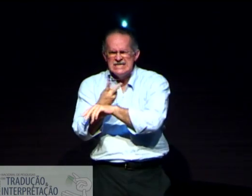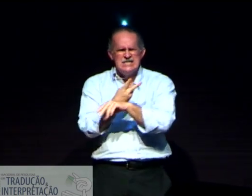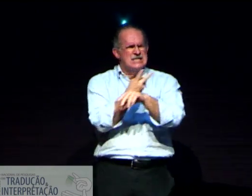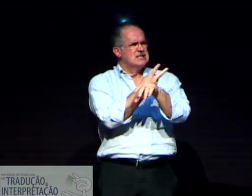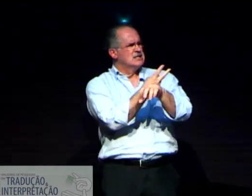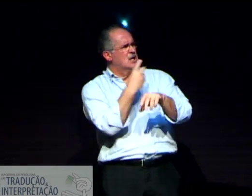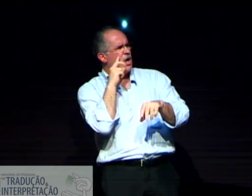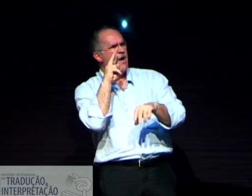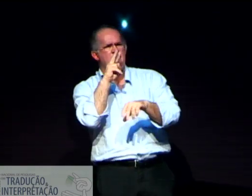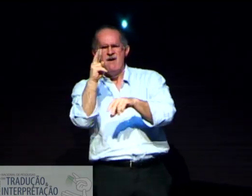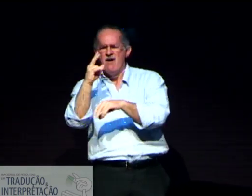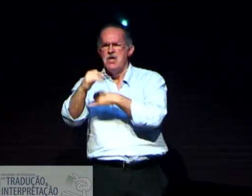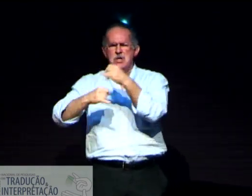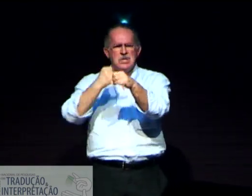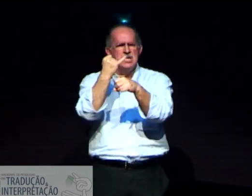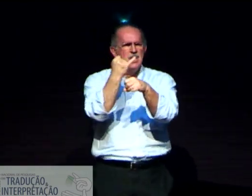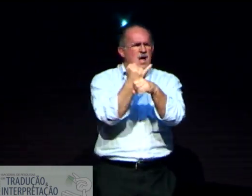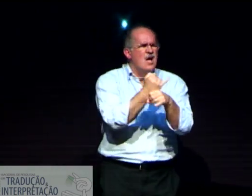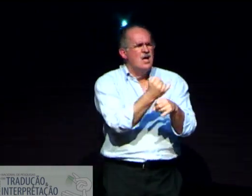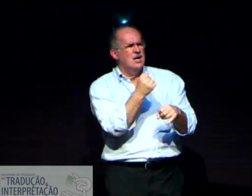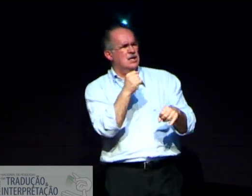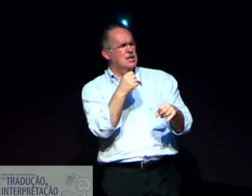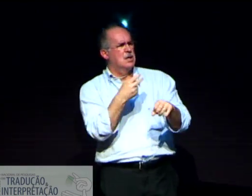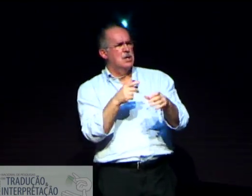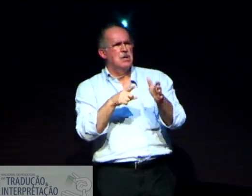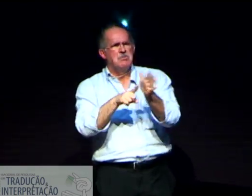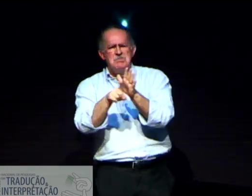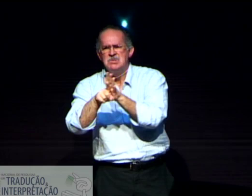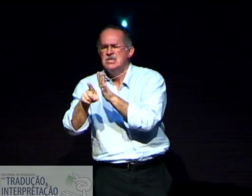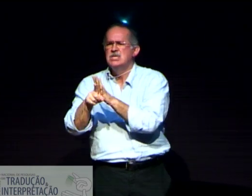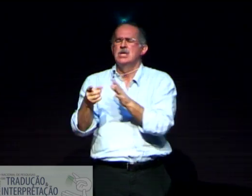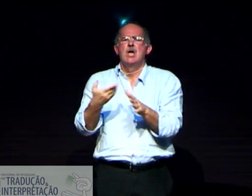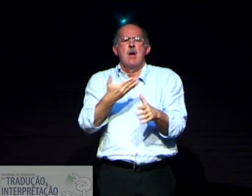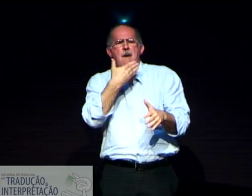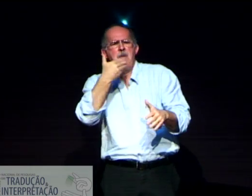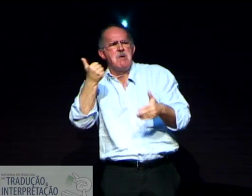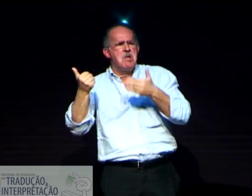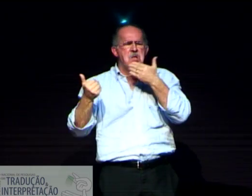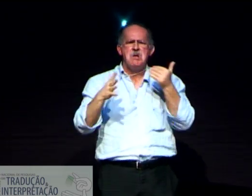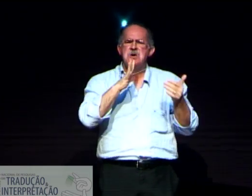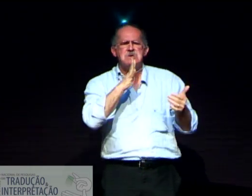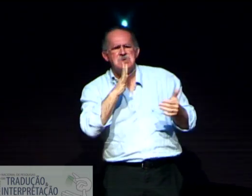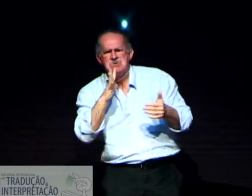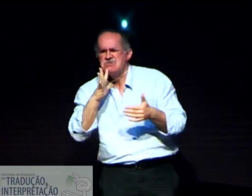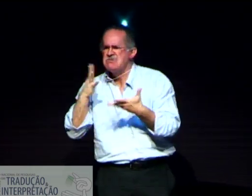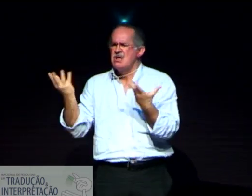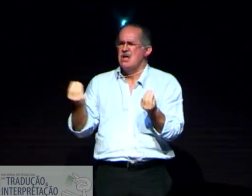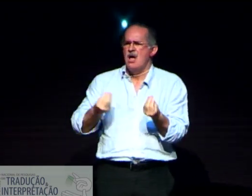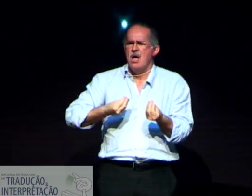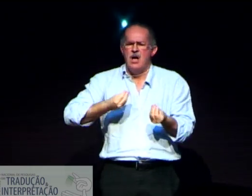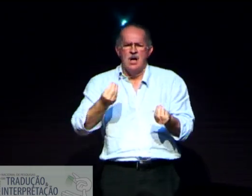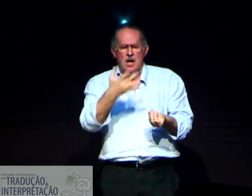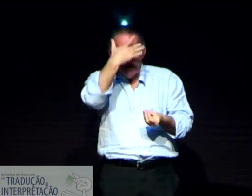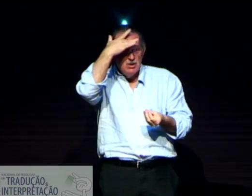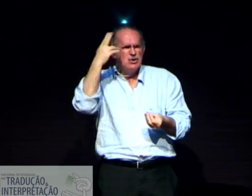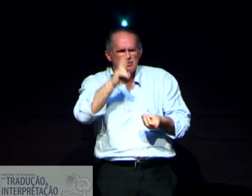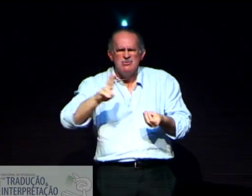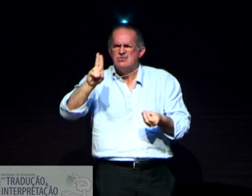Os procedimentos da pesquisa, nós iniciamos uma busca a respeito,